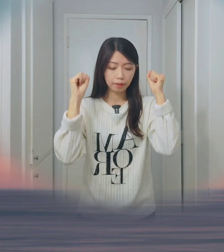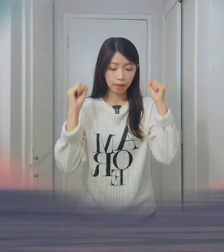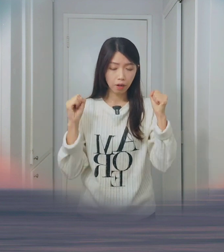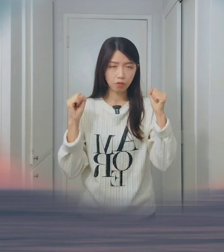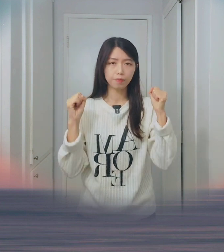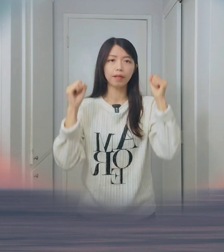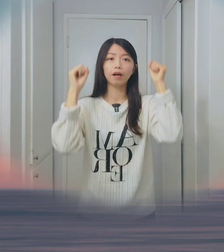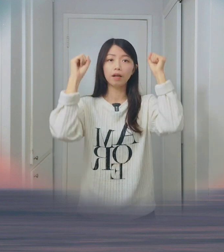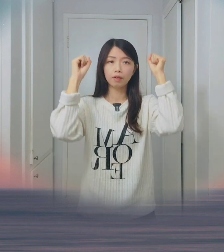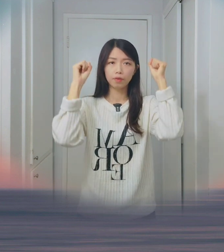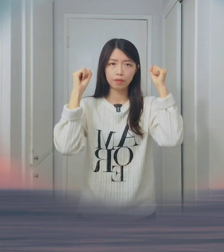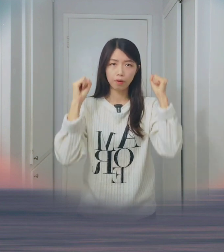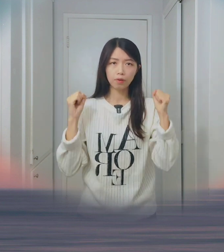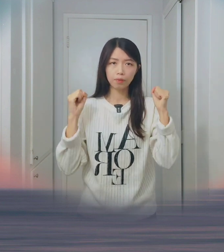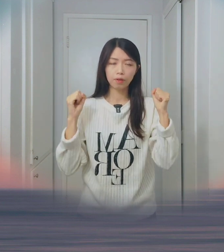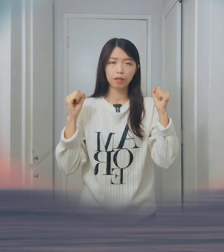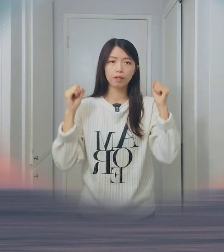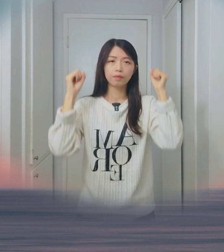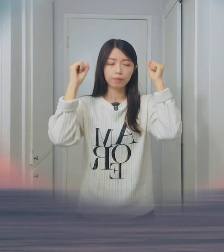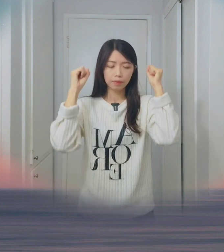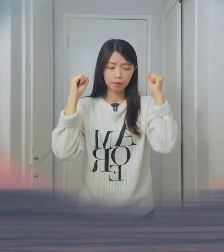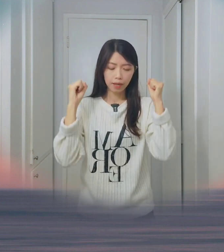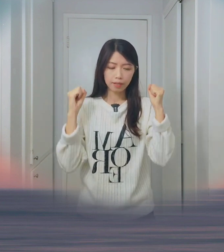살짝 내려주시면 돼요. 그래서